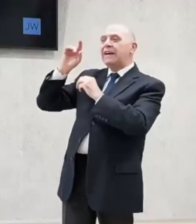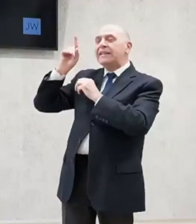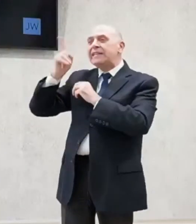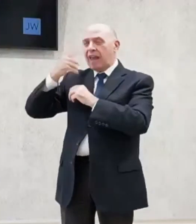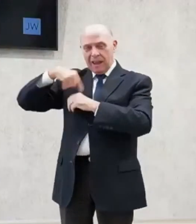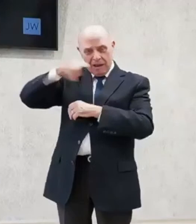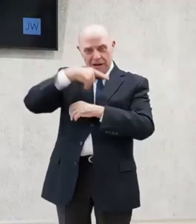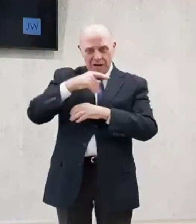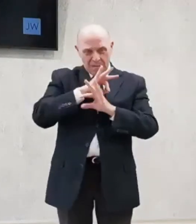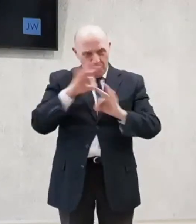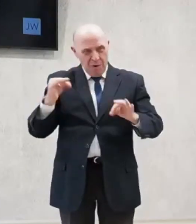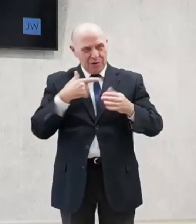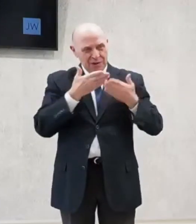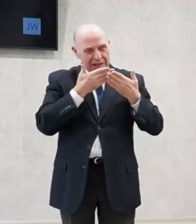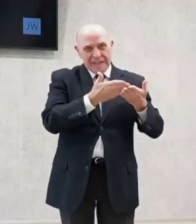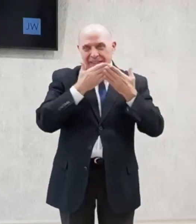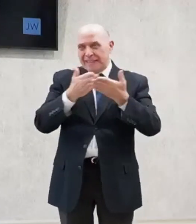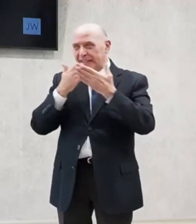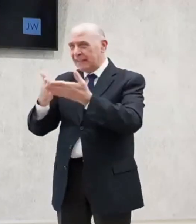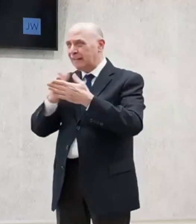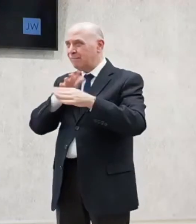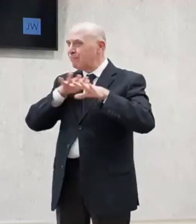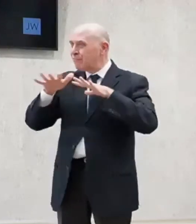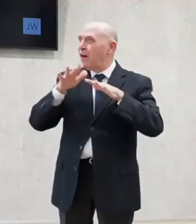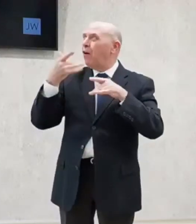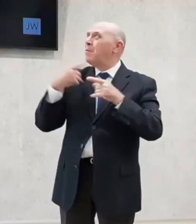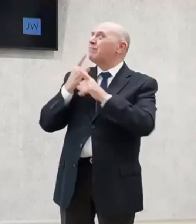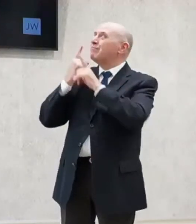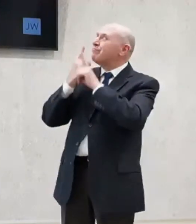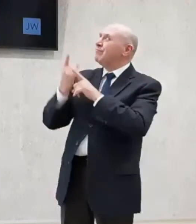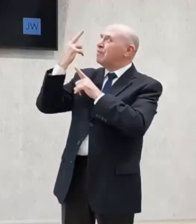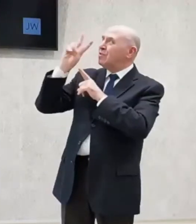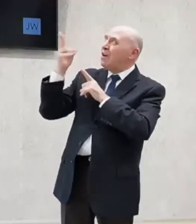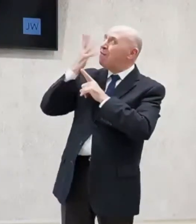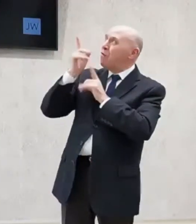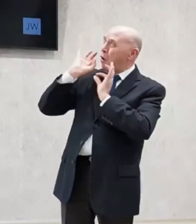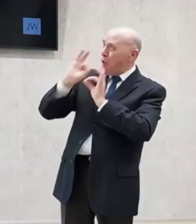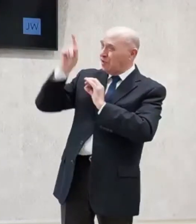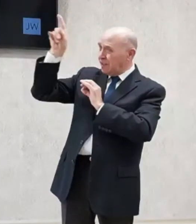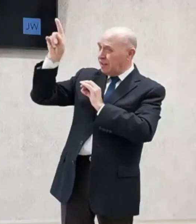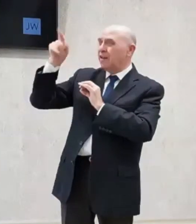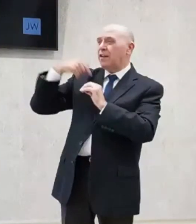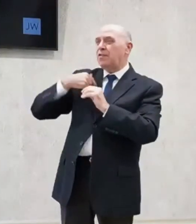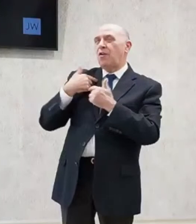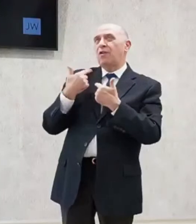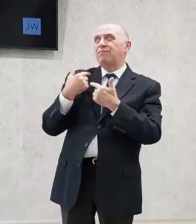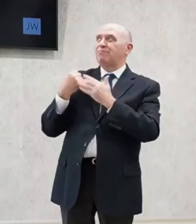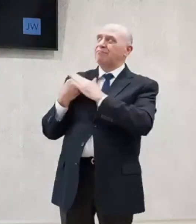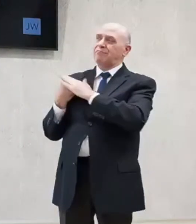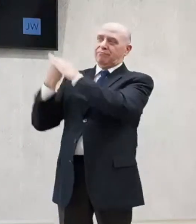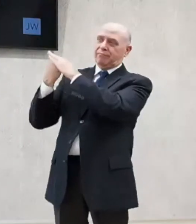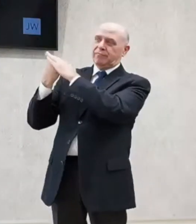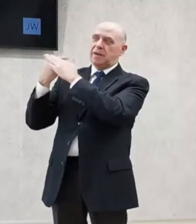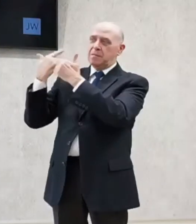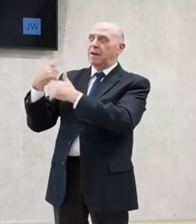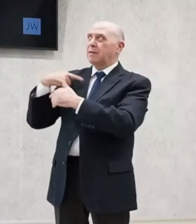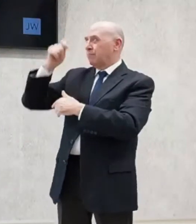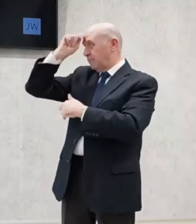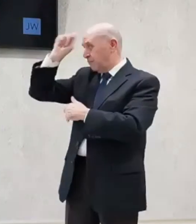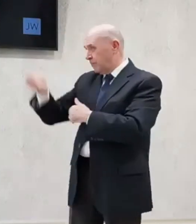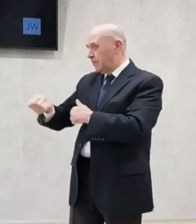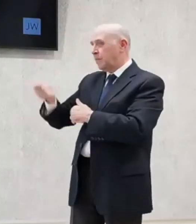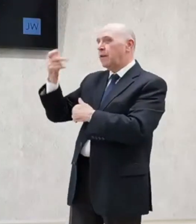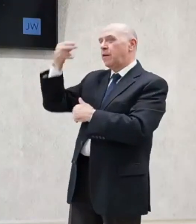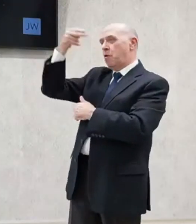pronti a fare il bene e comportandoci come Dio desidera contribuiamo a santificare e a rivendicare il nome del nostro